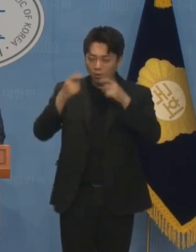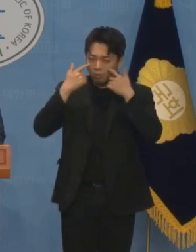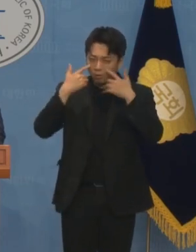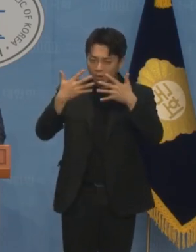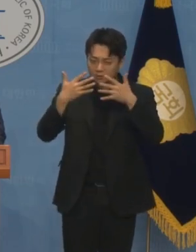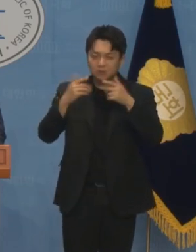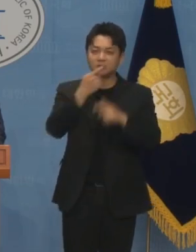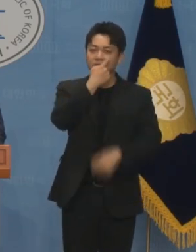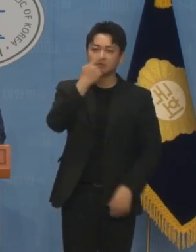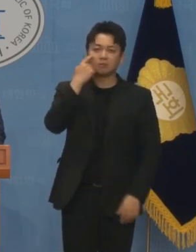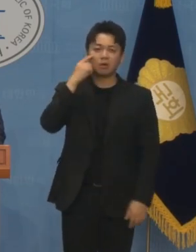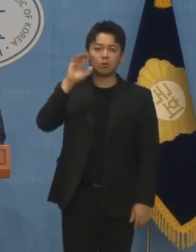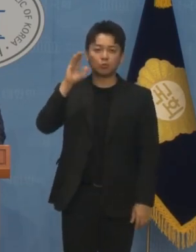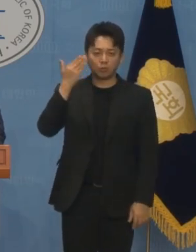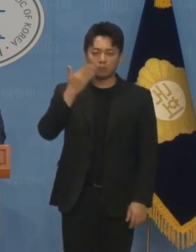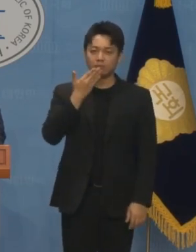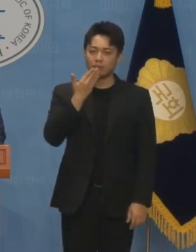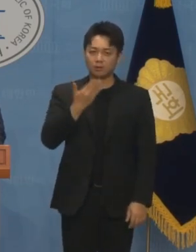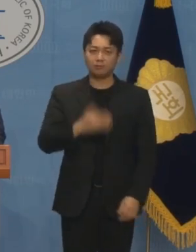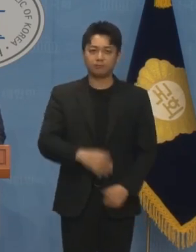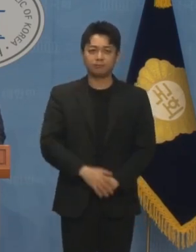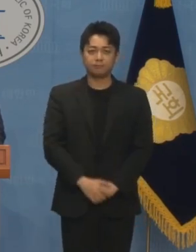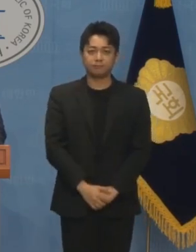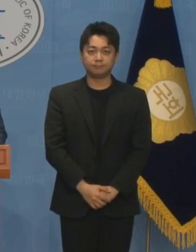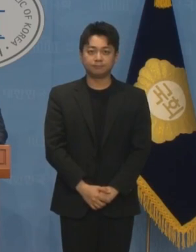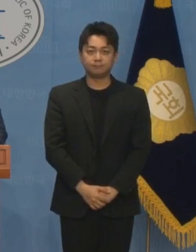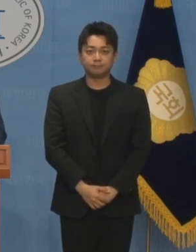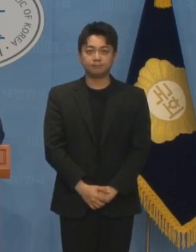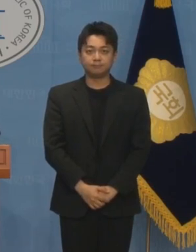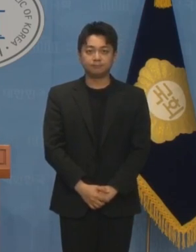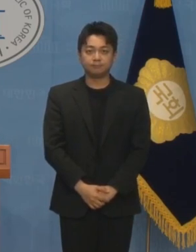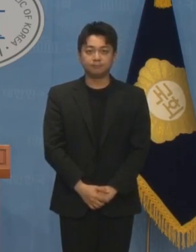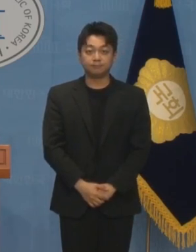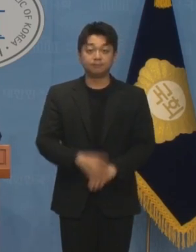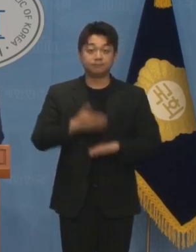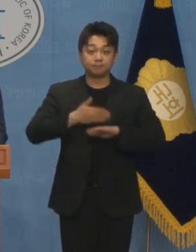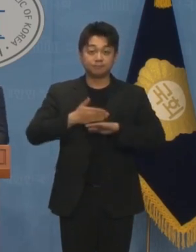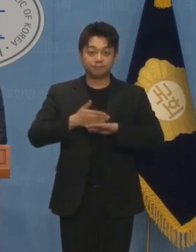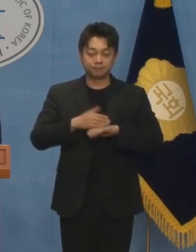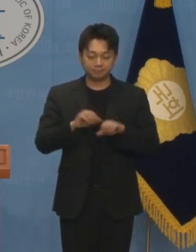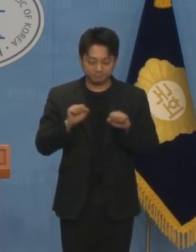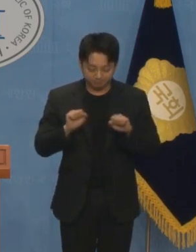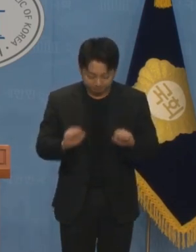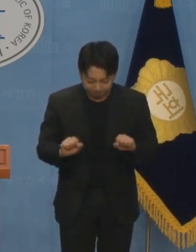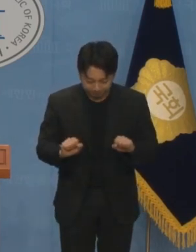증명하는 것이 될 것입니다. 예, 마치겠습니다.